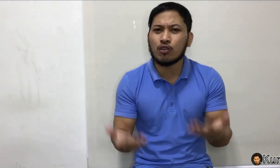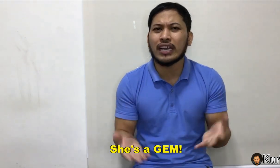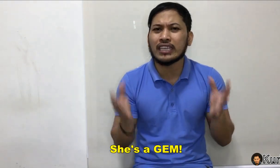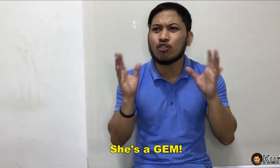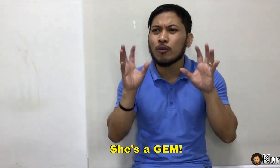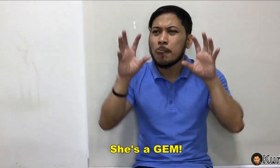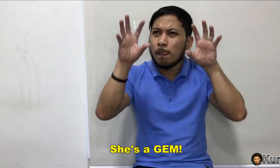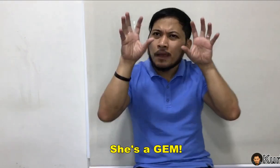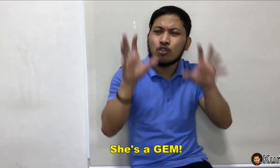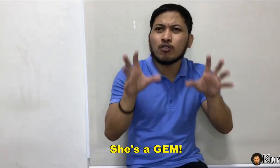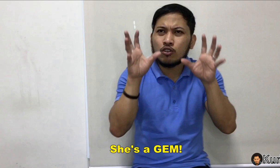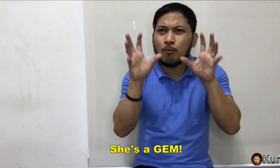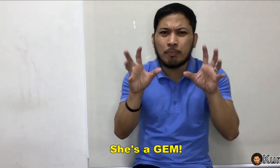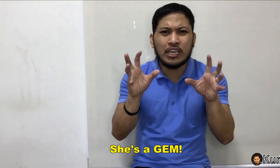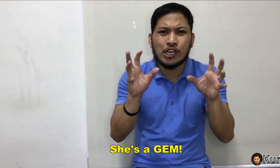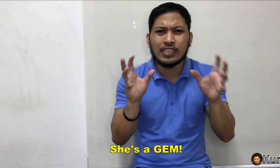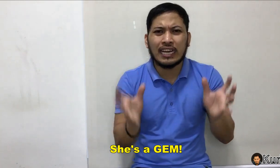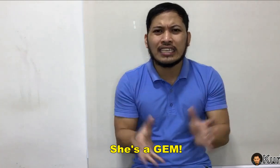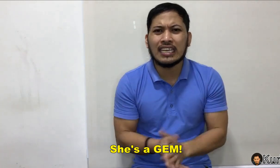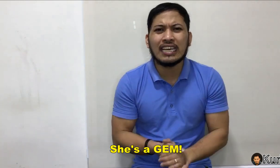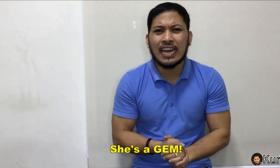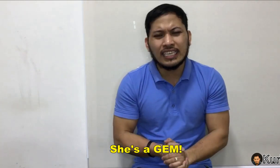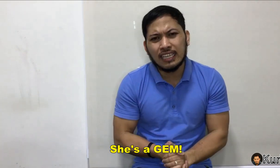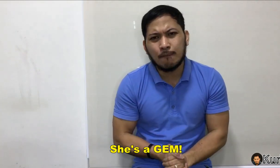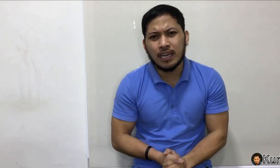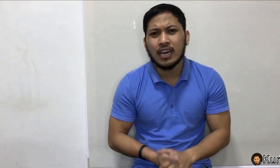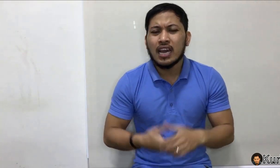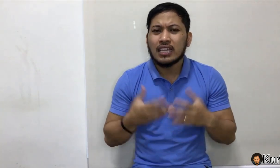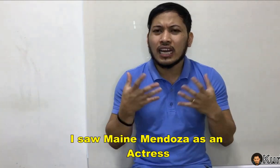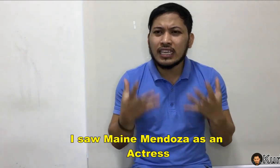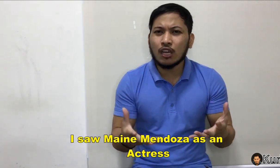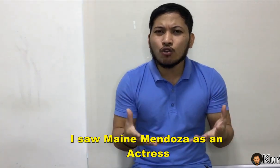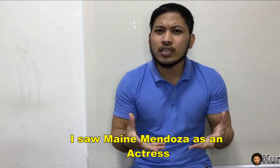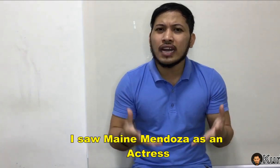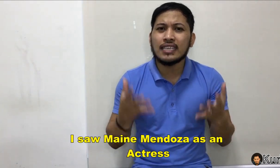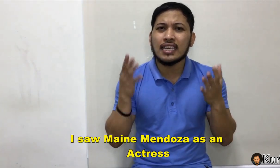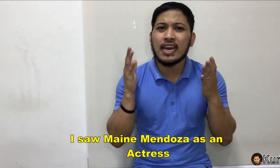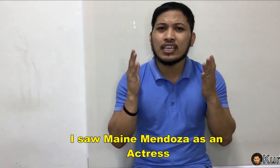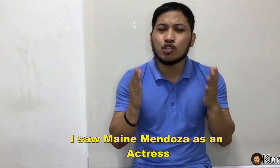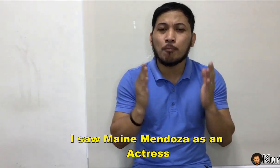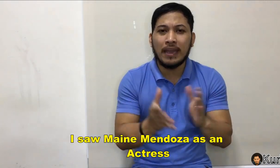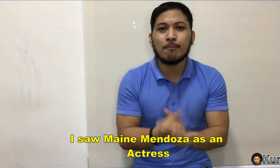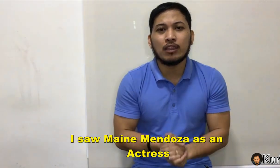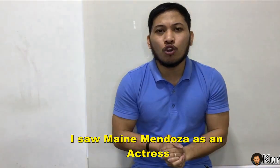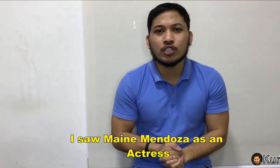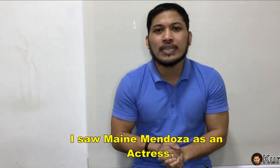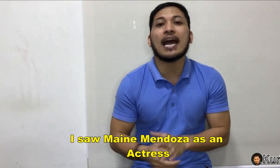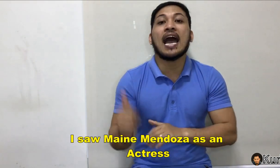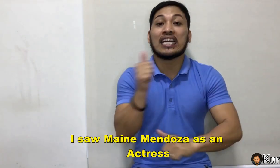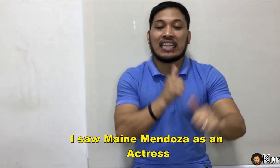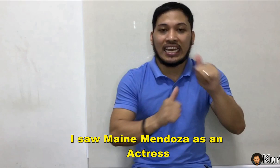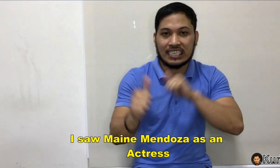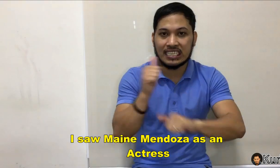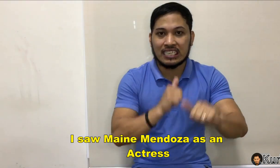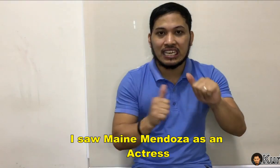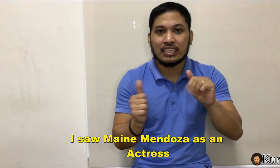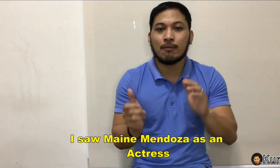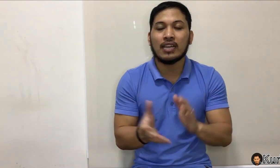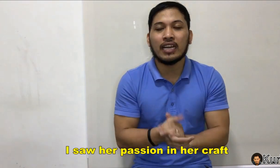ko nakita yung figure sa kanya na Yaya Dabe, nakita ko sa kanya is yung Main Mendoza na actress. Diba?